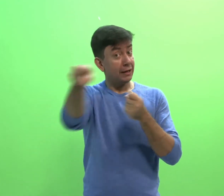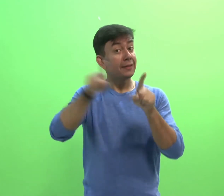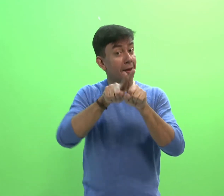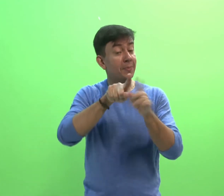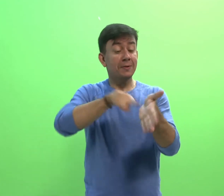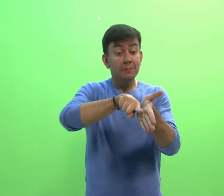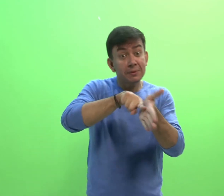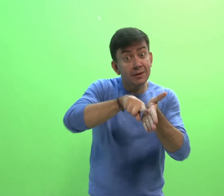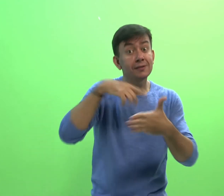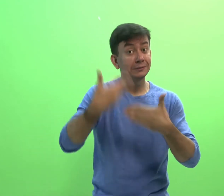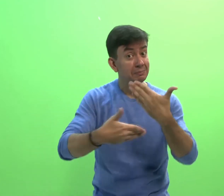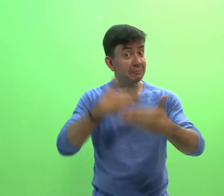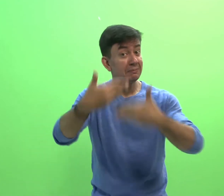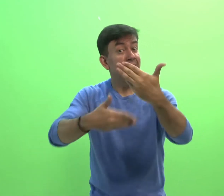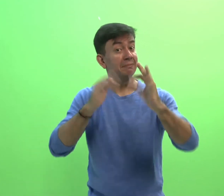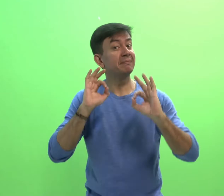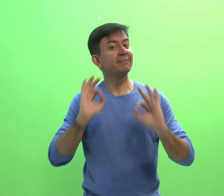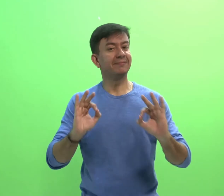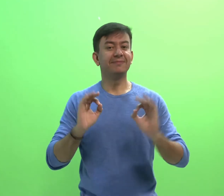também linguistas.